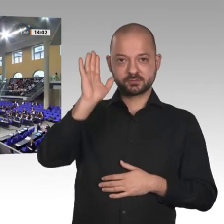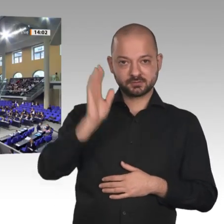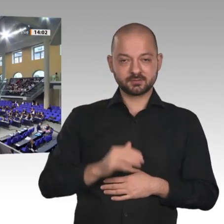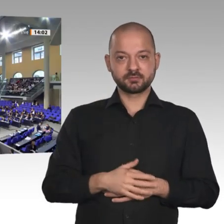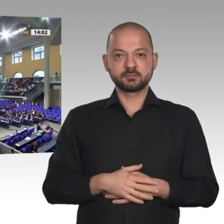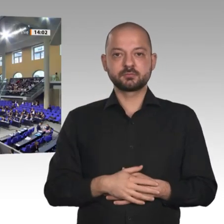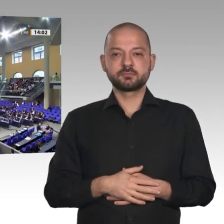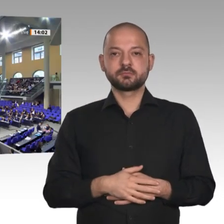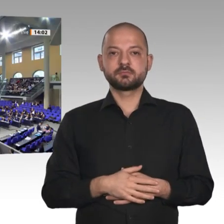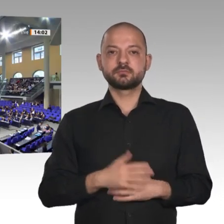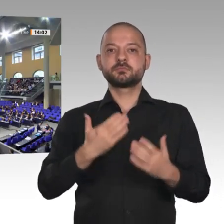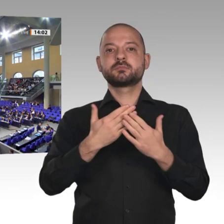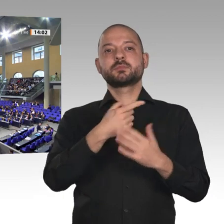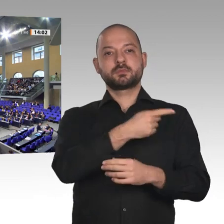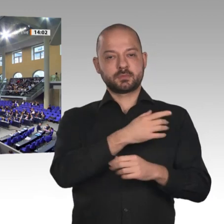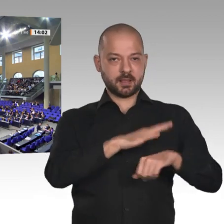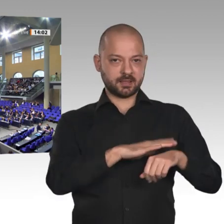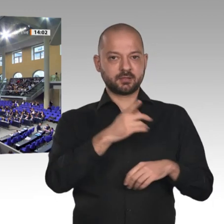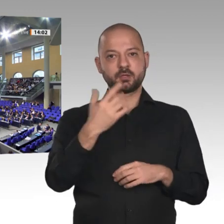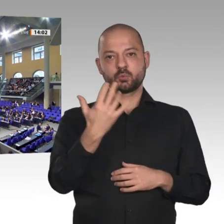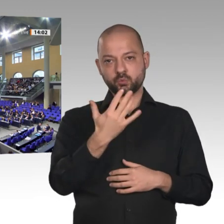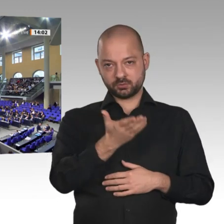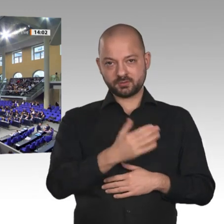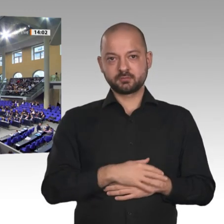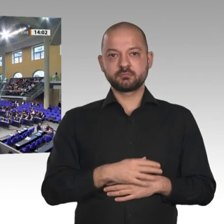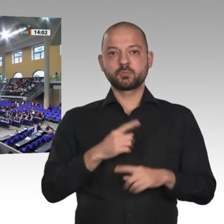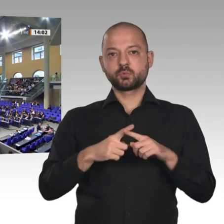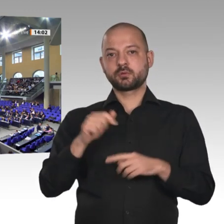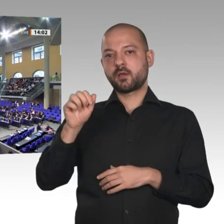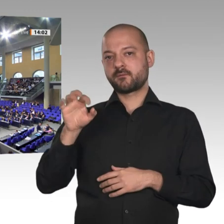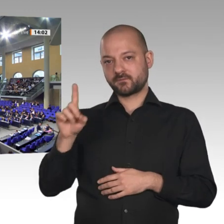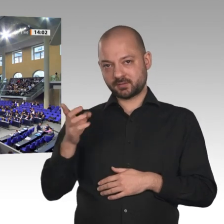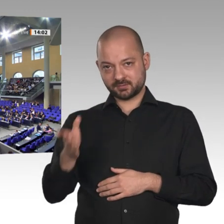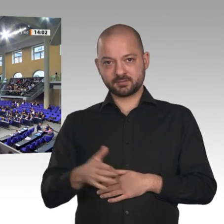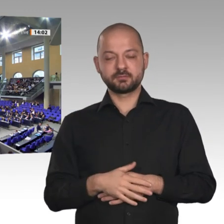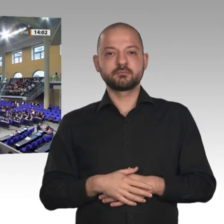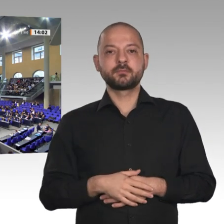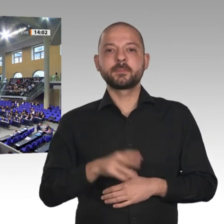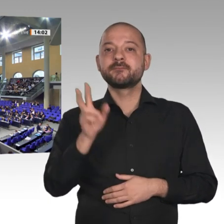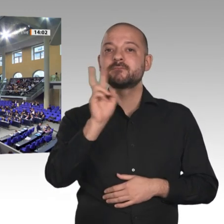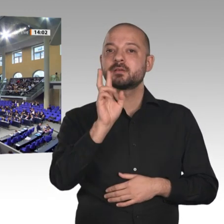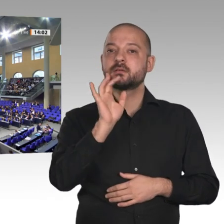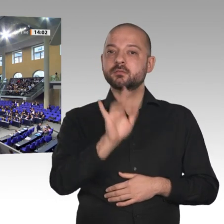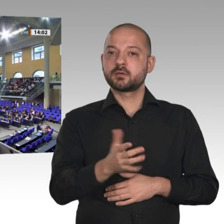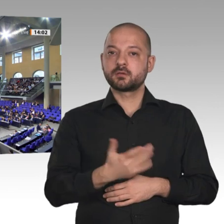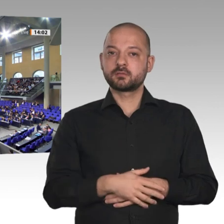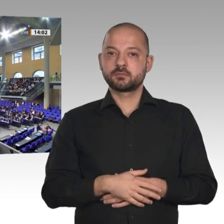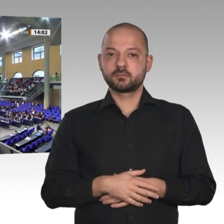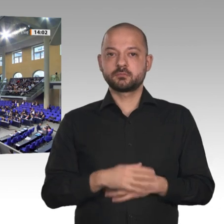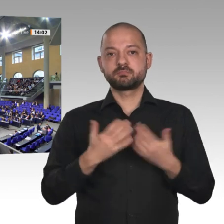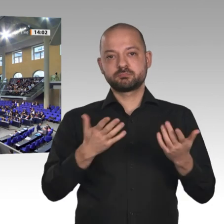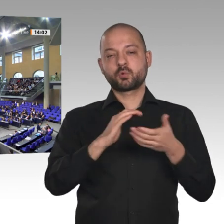Handzeichen. Das sind die Fraktionen Die Linke, Bündnis 90 Die Grünen und